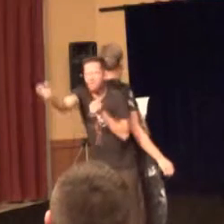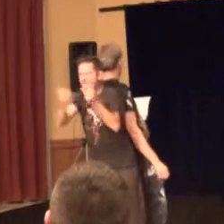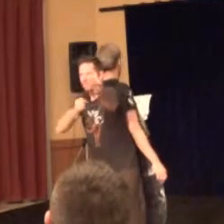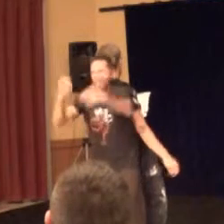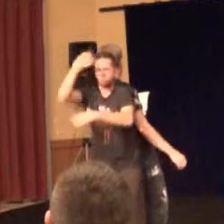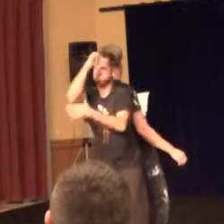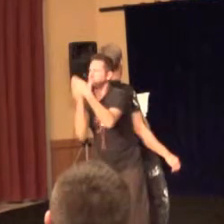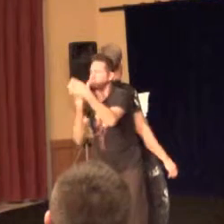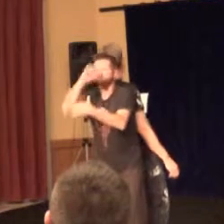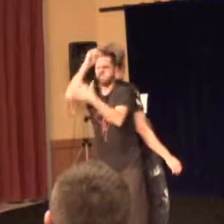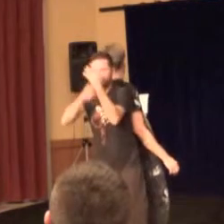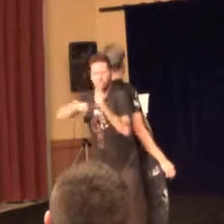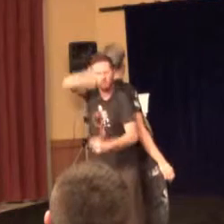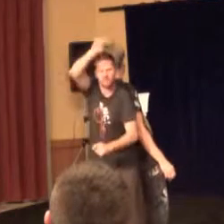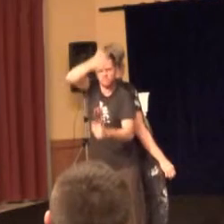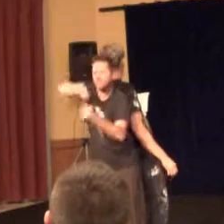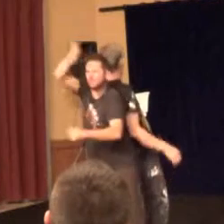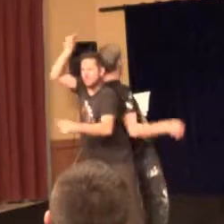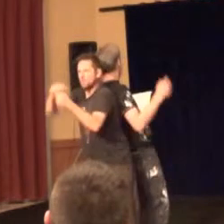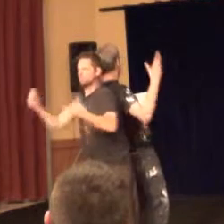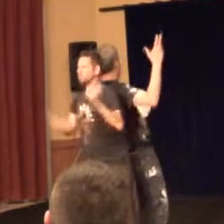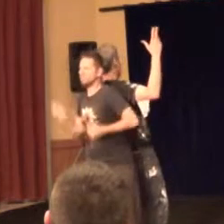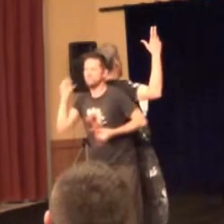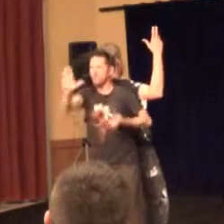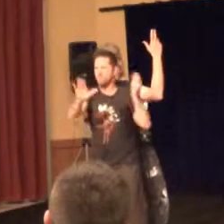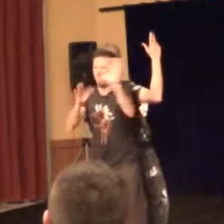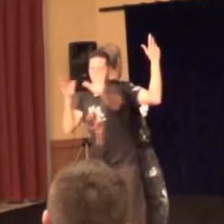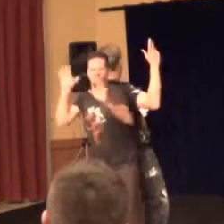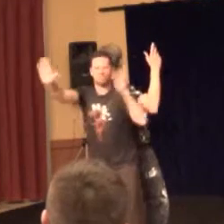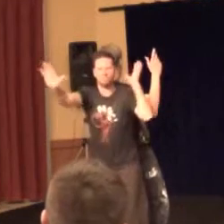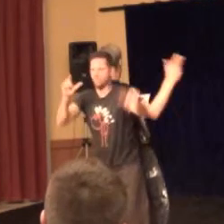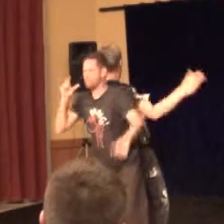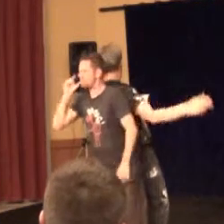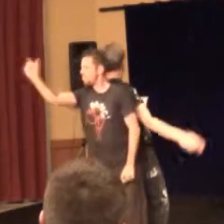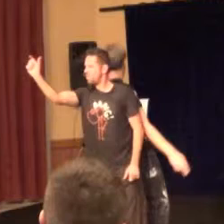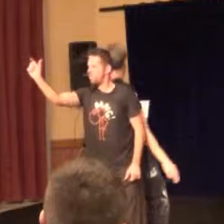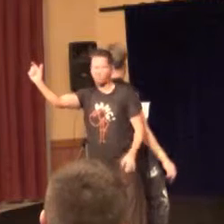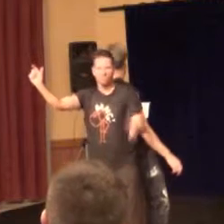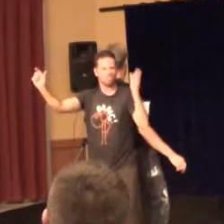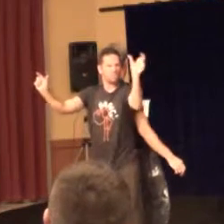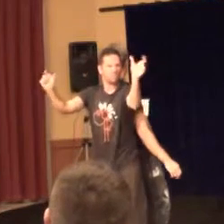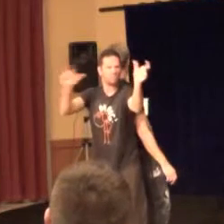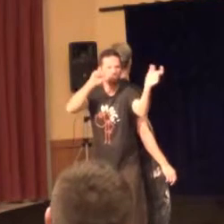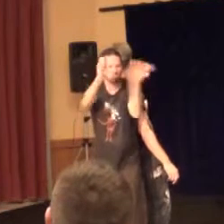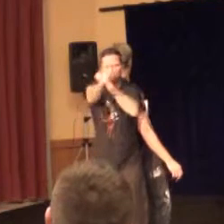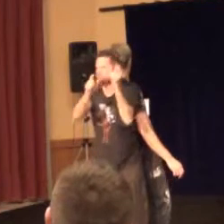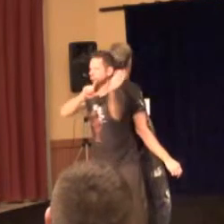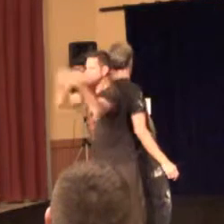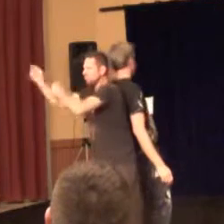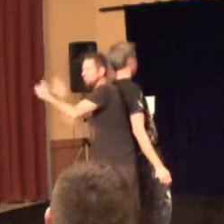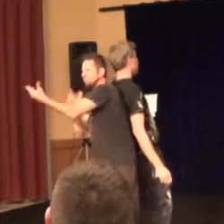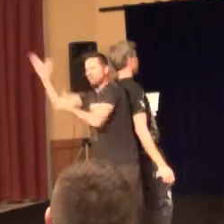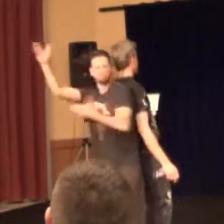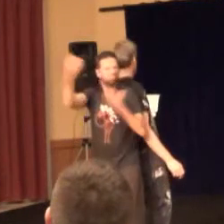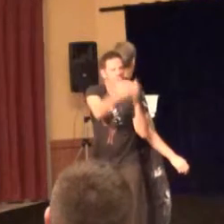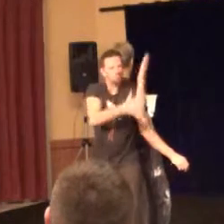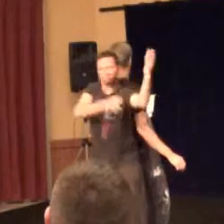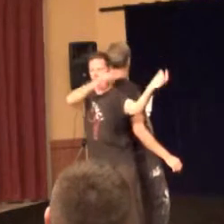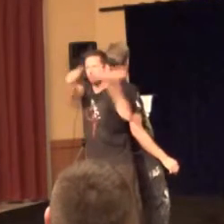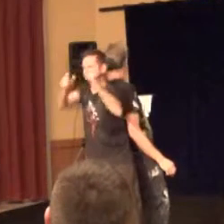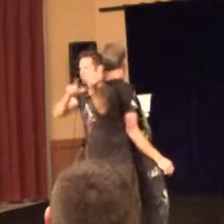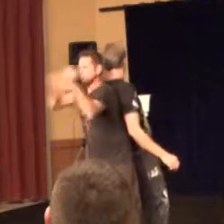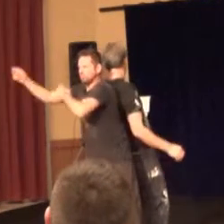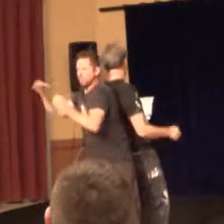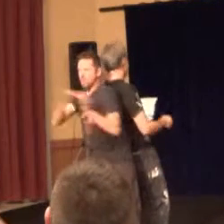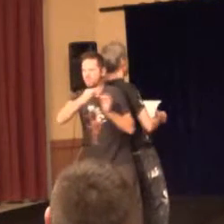service, aux évaluations, aux notations. On change les mots, on change le sens, contaminé, atteint. Le